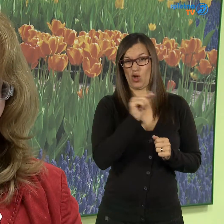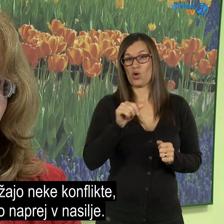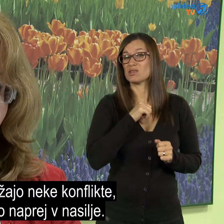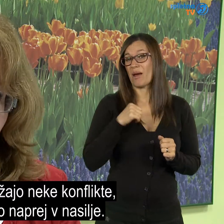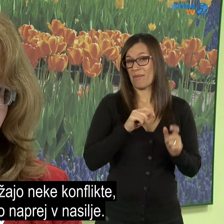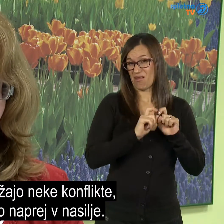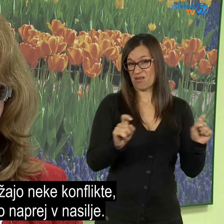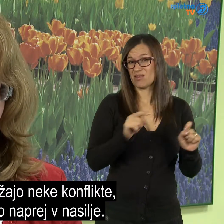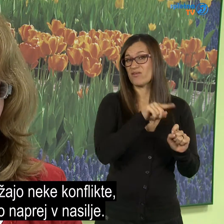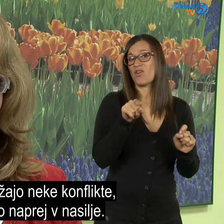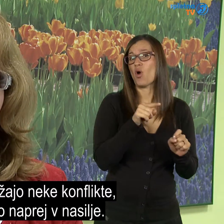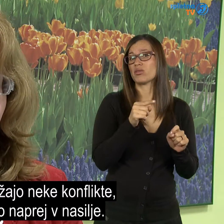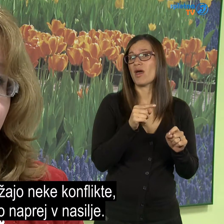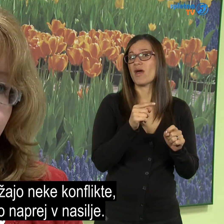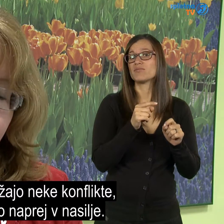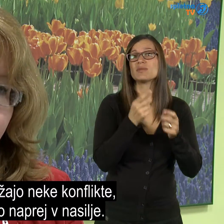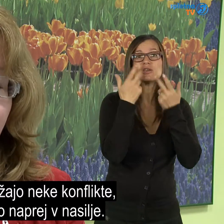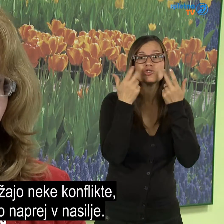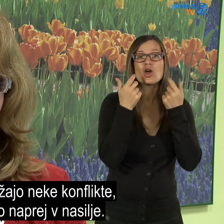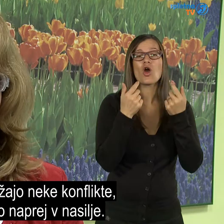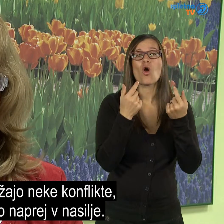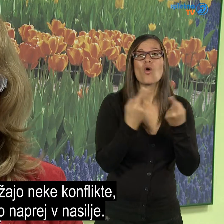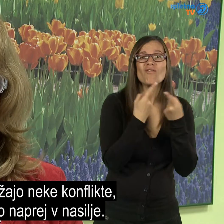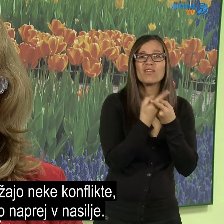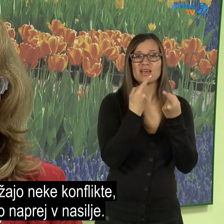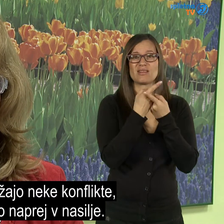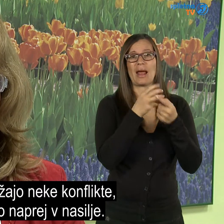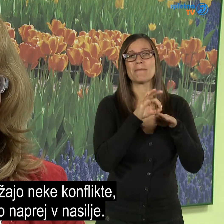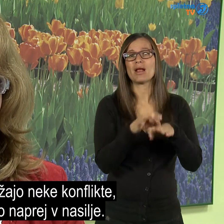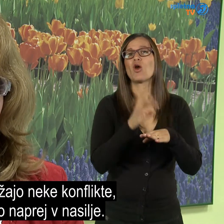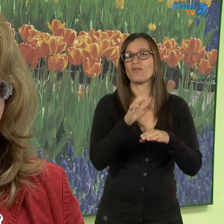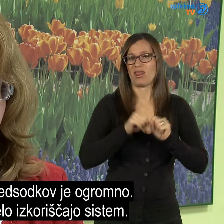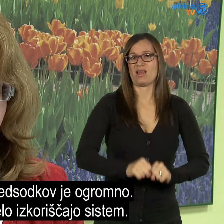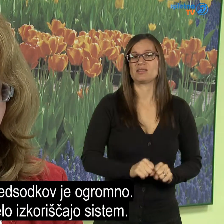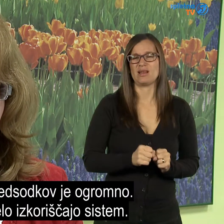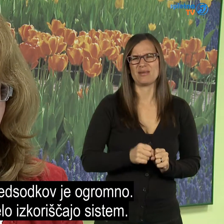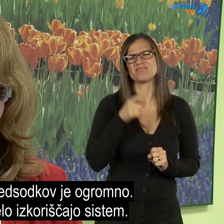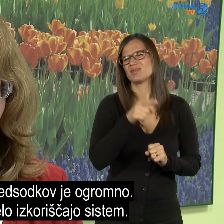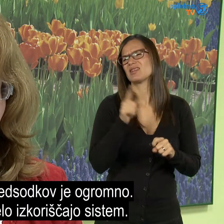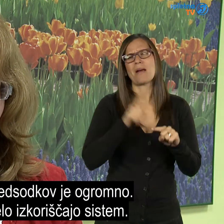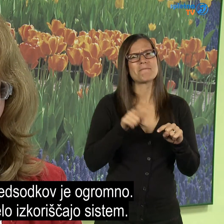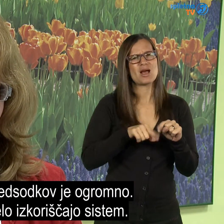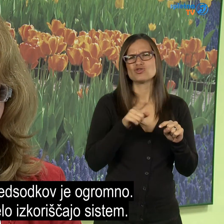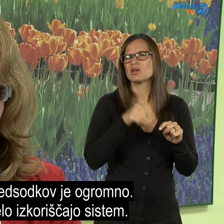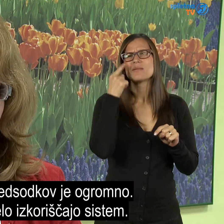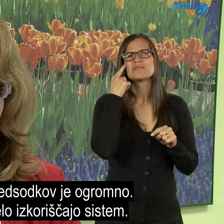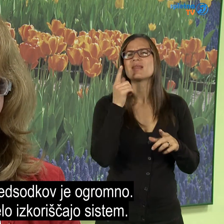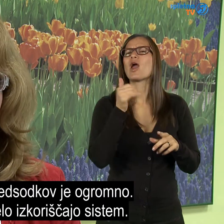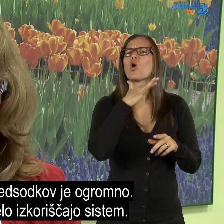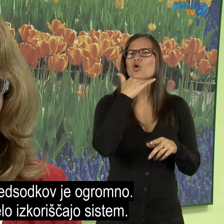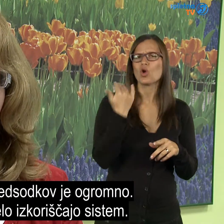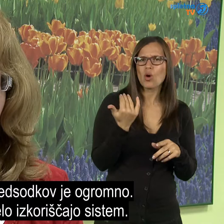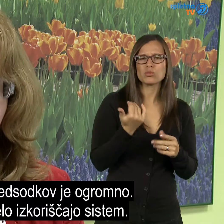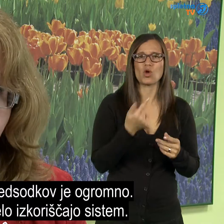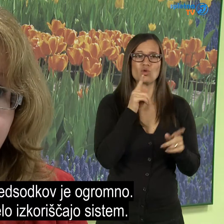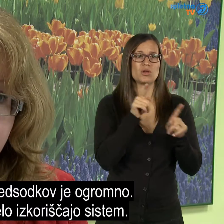v bistvu sprožajo neke konflikte, ki pripeljejo naprej v nasilje. Skratka, teh predsodkov je ogromno, da mogoče